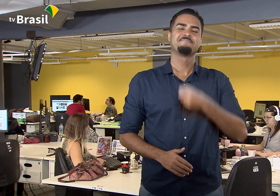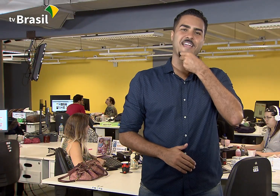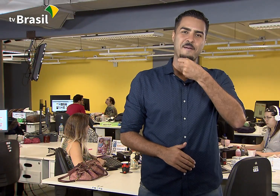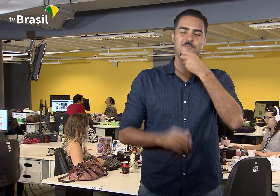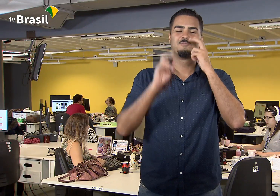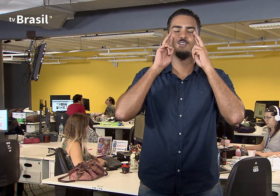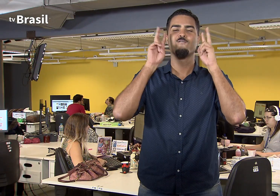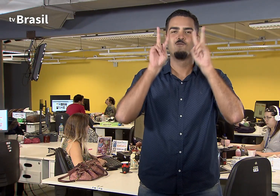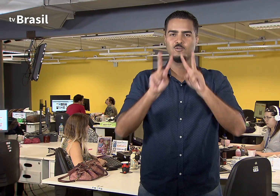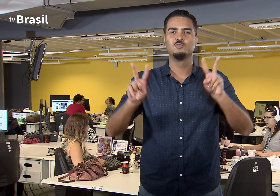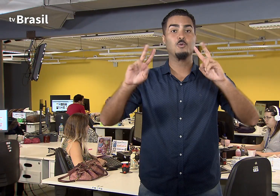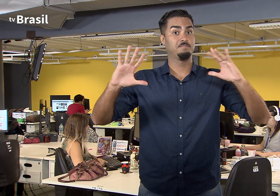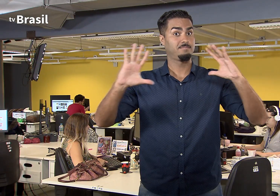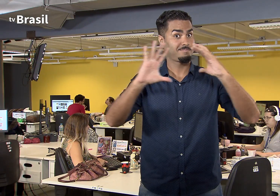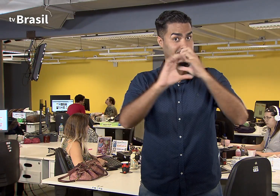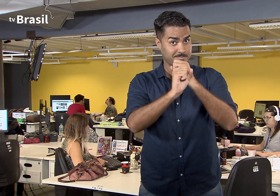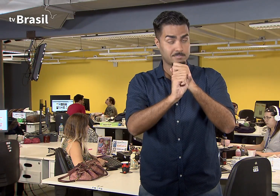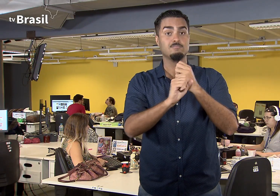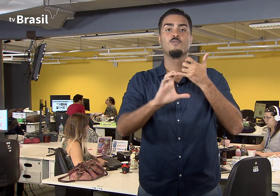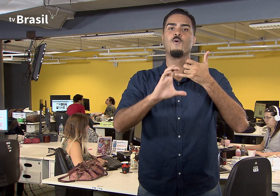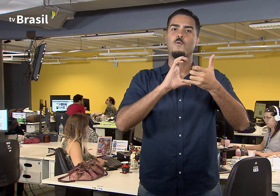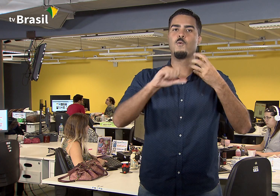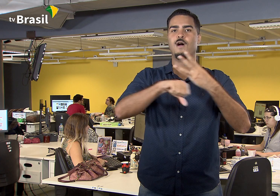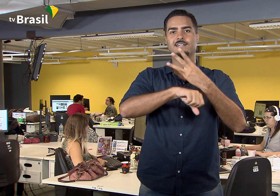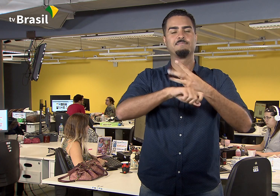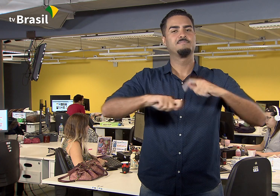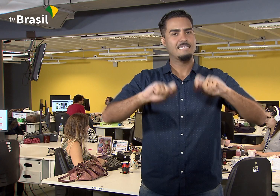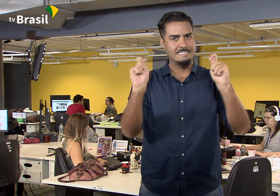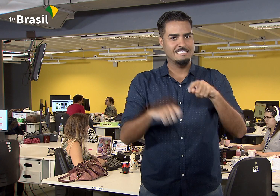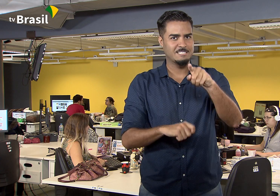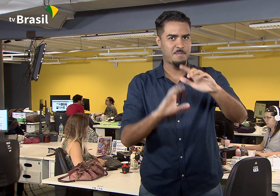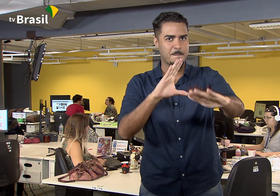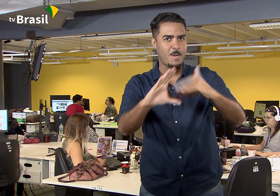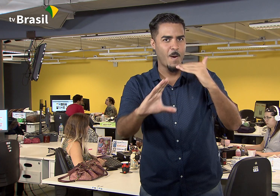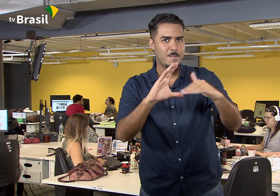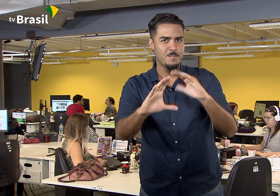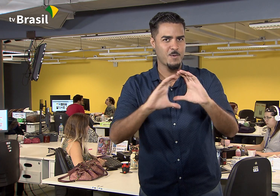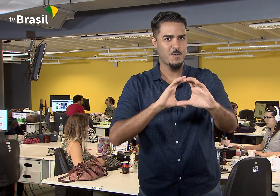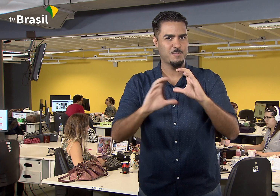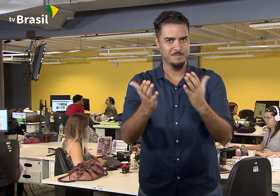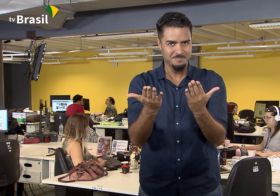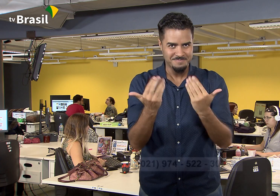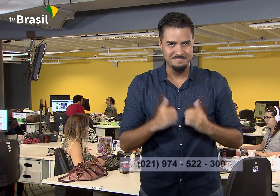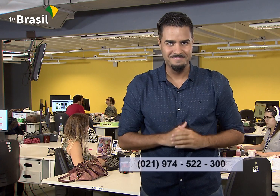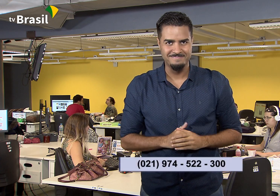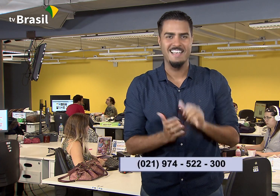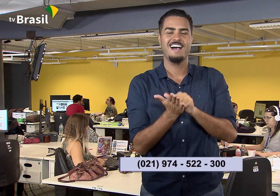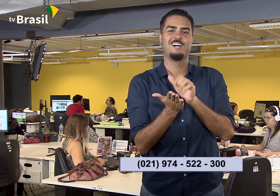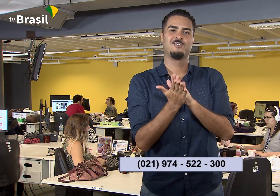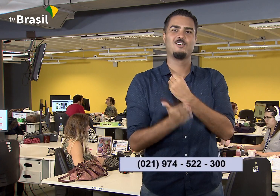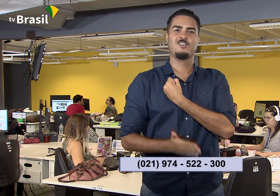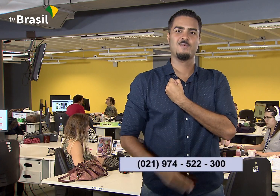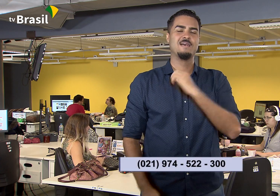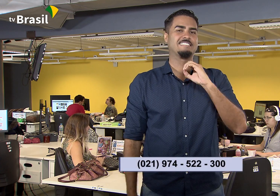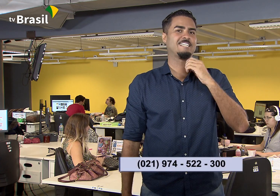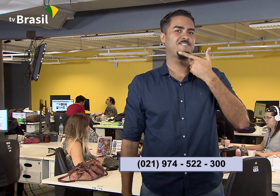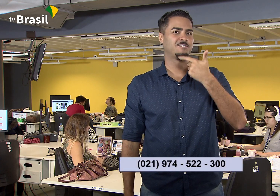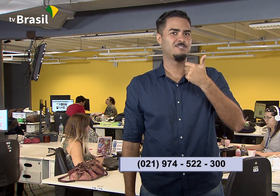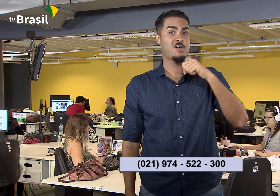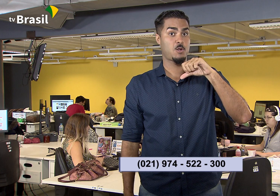O Repórter Visual fica por aqui. Pelo WhatsApp você tem um canal direto de comunicação com a gente. Anota aí o número